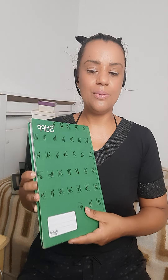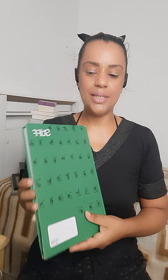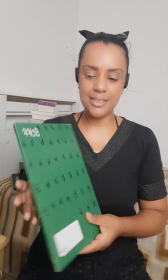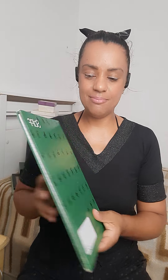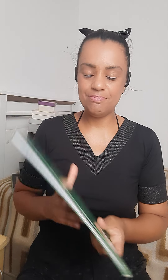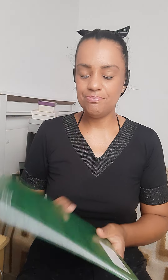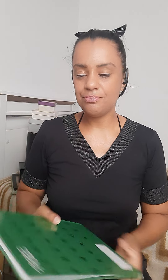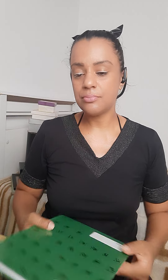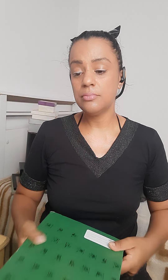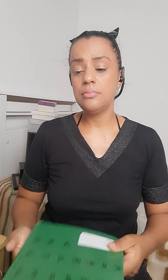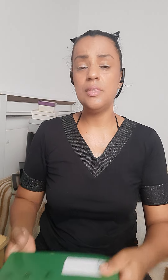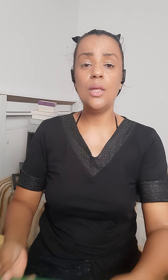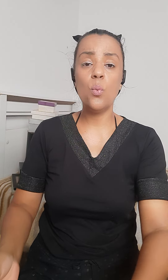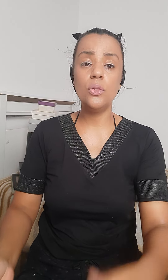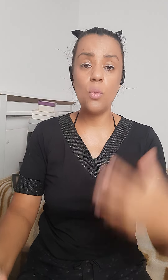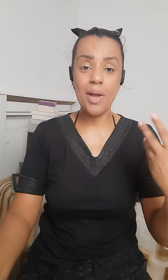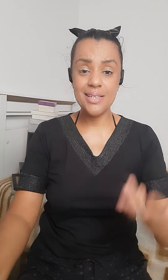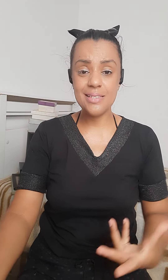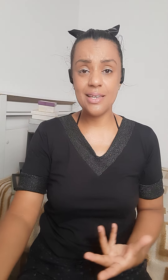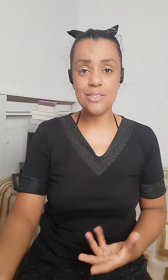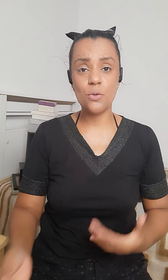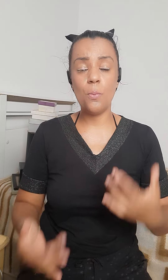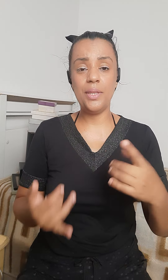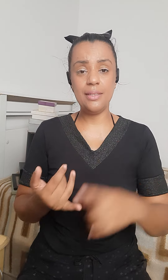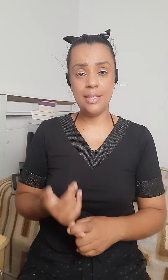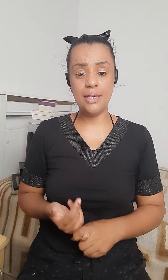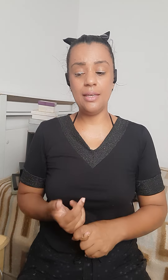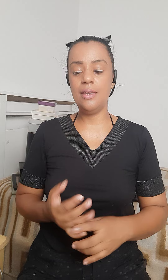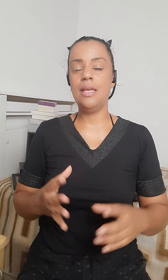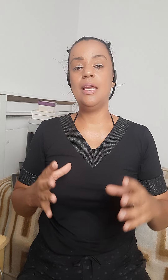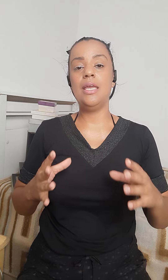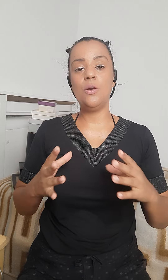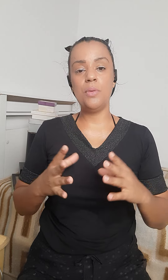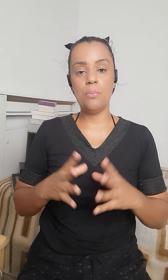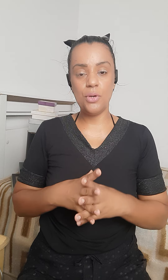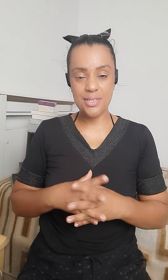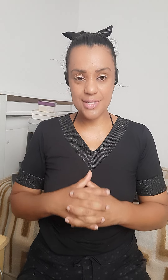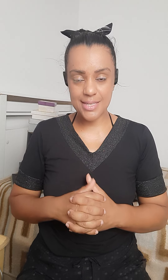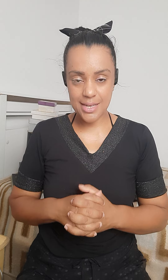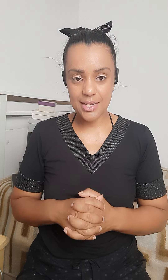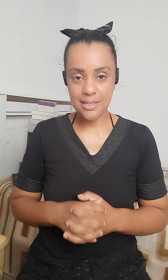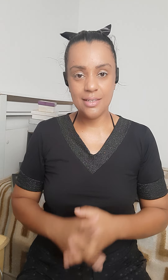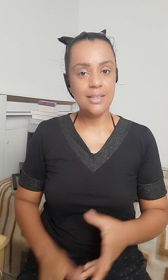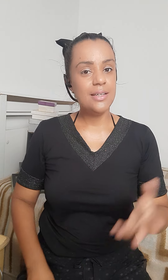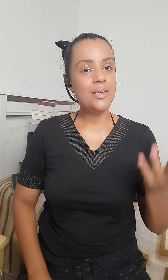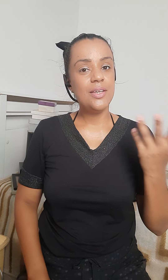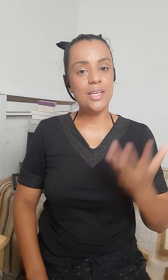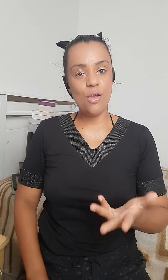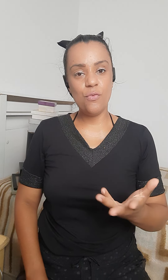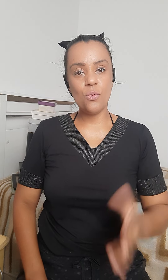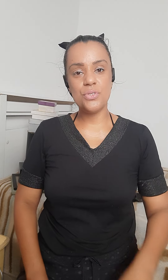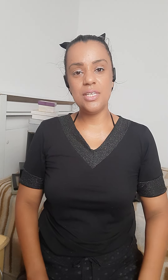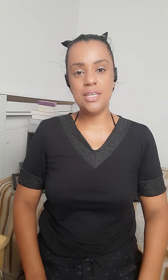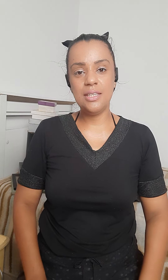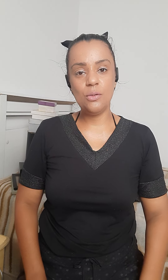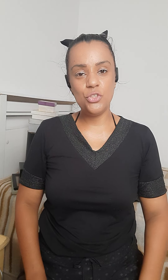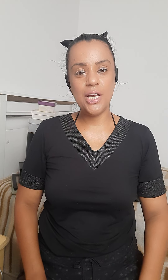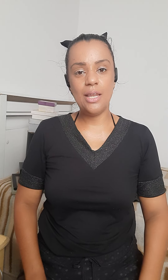né? Então, quanto mais sinais eu compreender, eu memorizar, eu vou conseguir ter um diálogo,